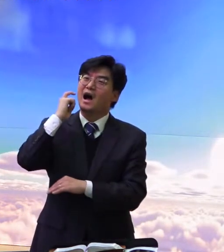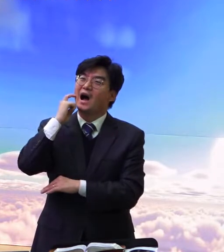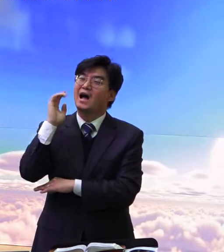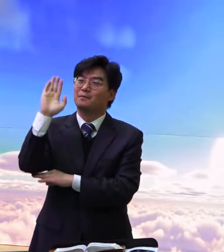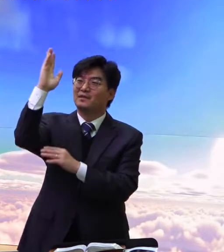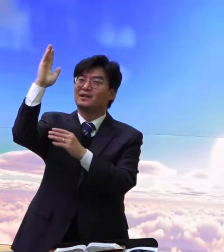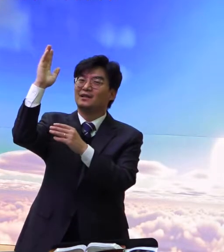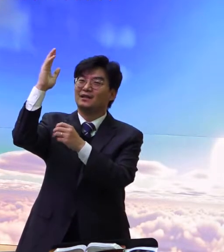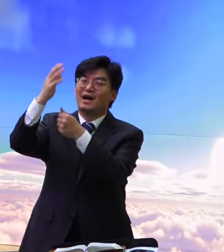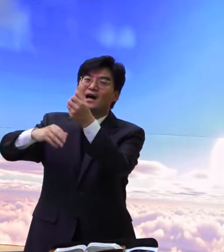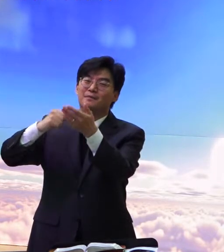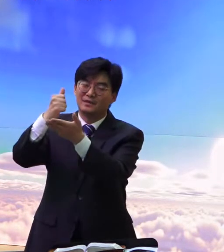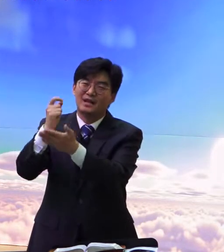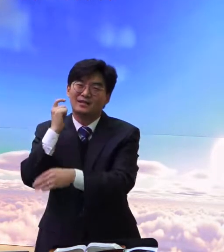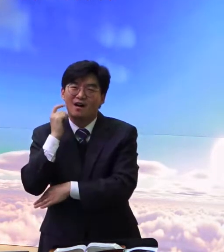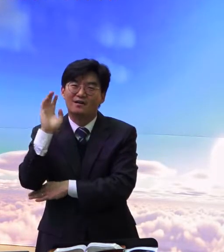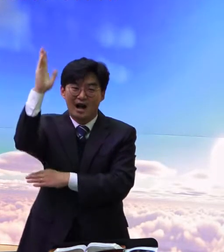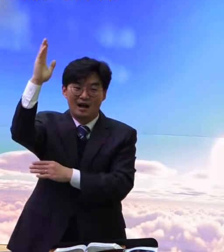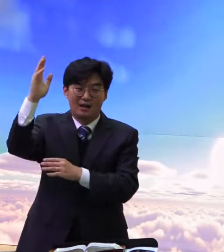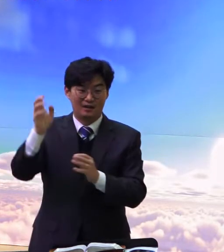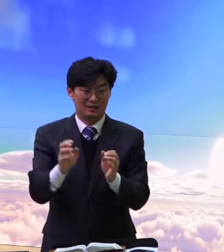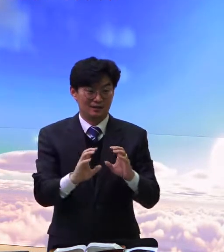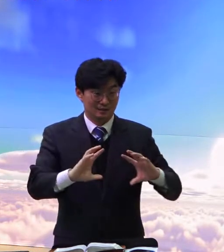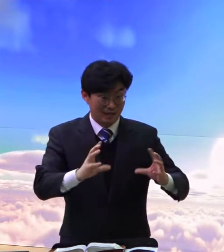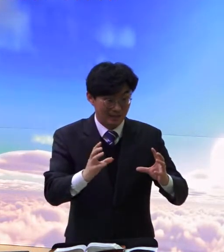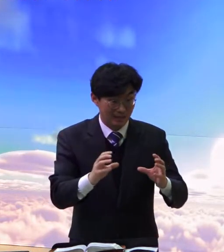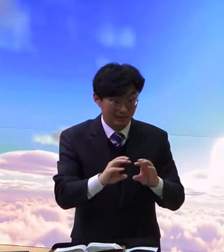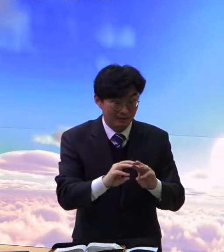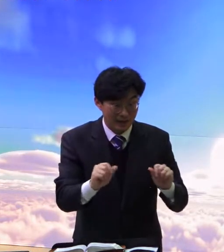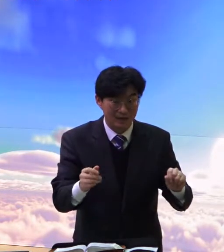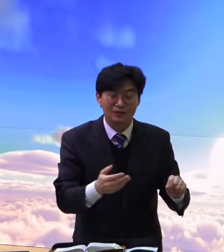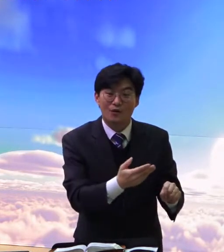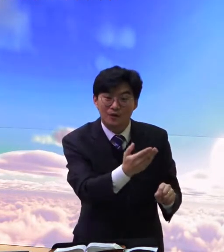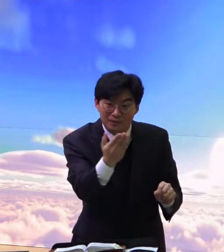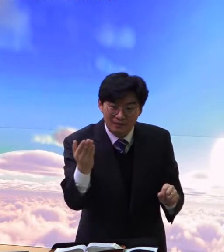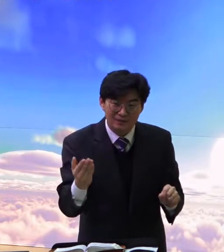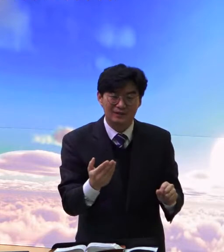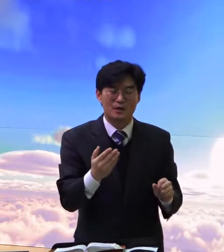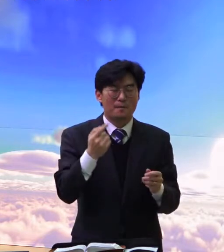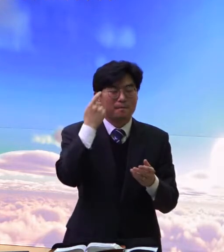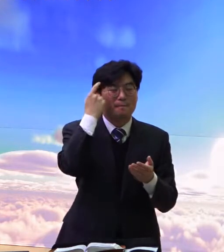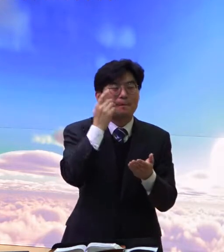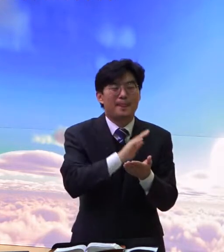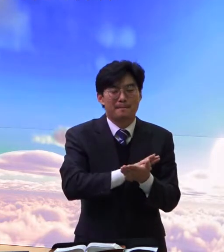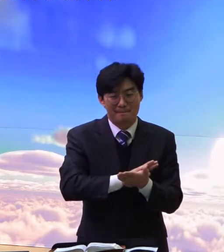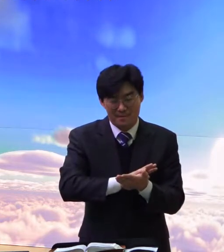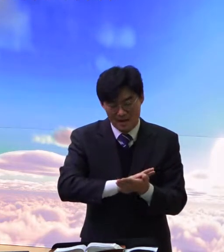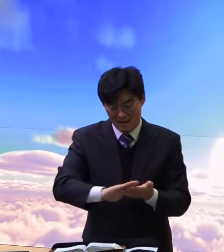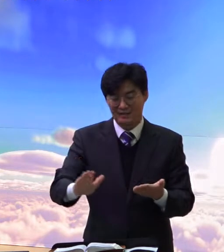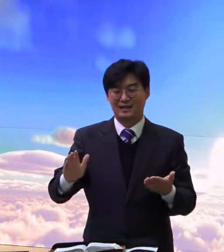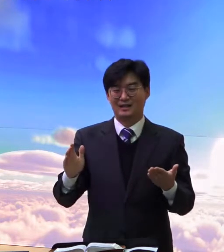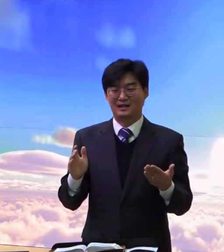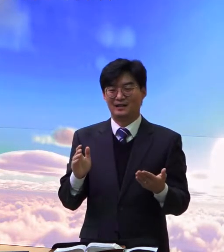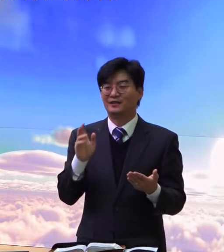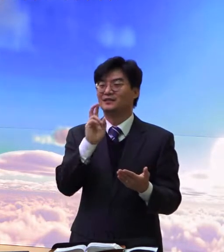땅에서는 하나님이 기뻐하신 사람들 중에 평화로다, 이렇게 찬양했습니다.